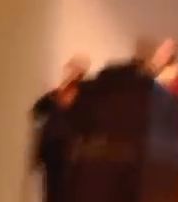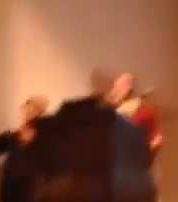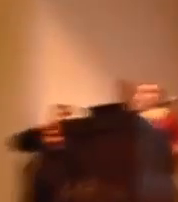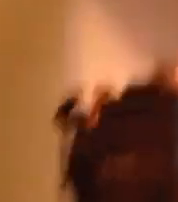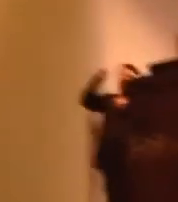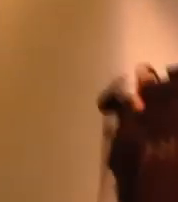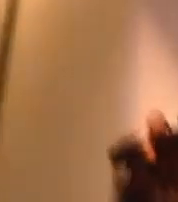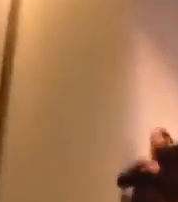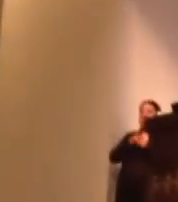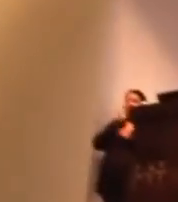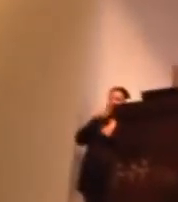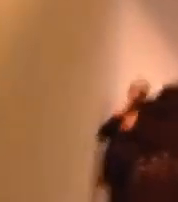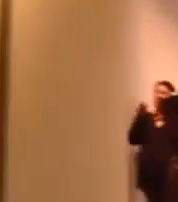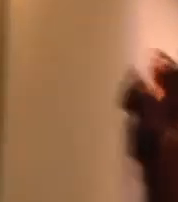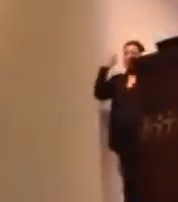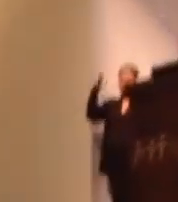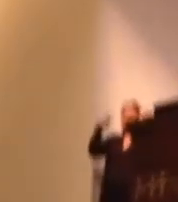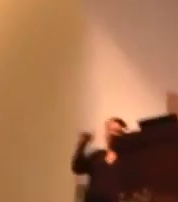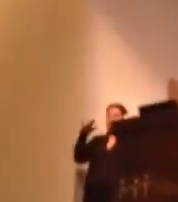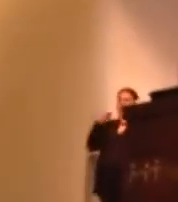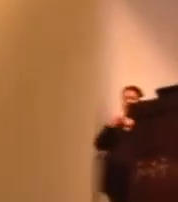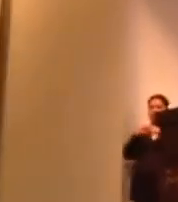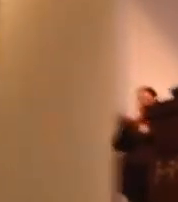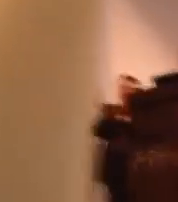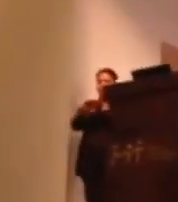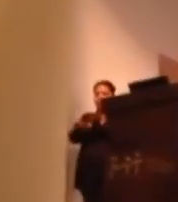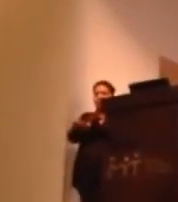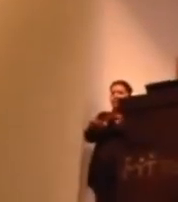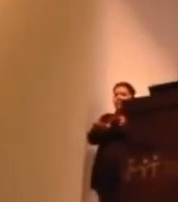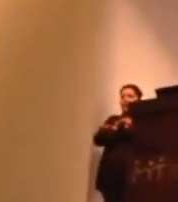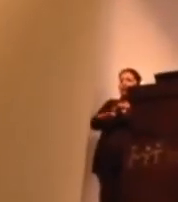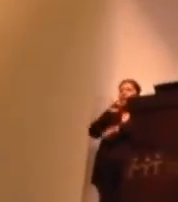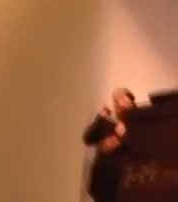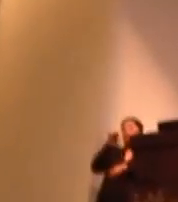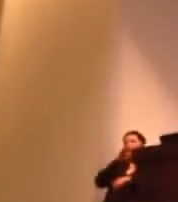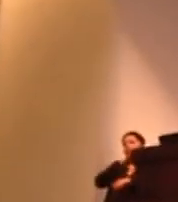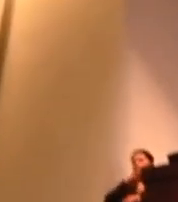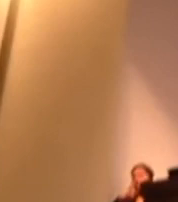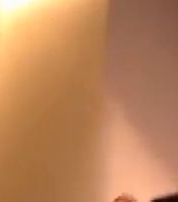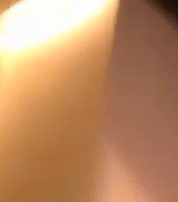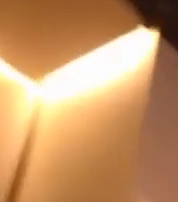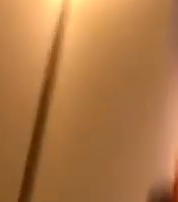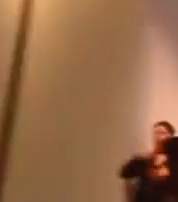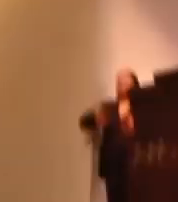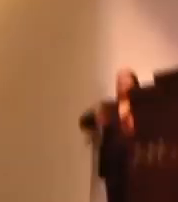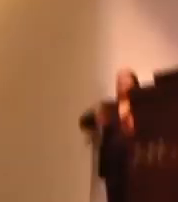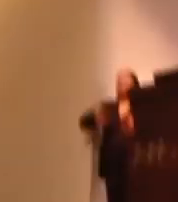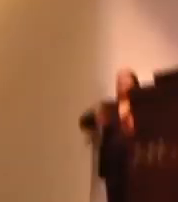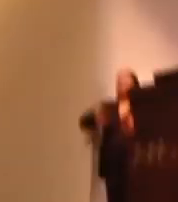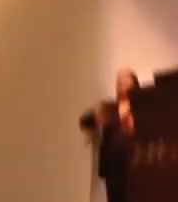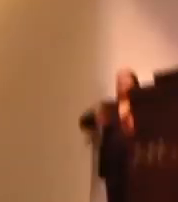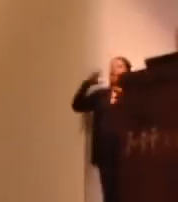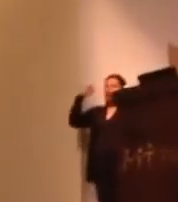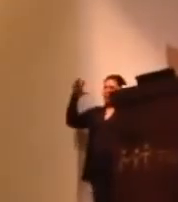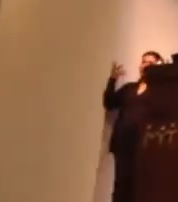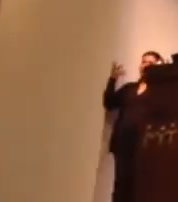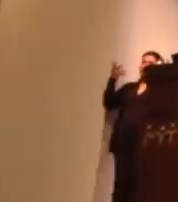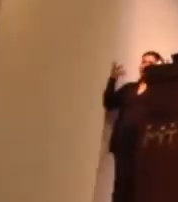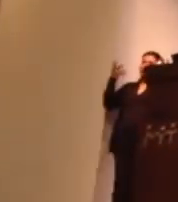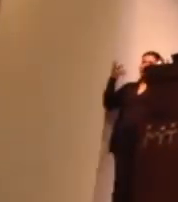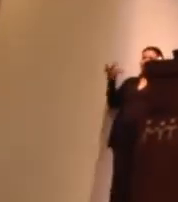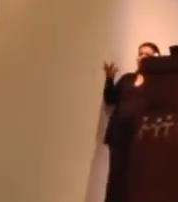tenga un efecto en la hiperactividad. Si fuera así, los niños con obesidad serían hiperactivos.